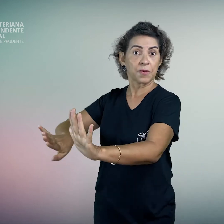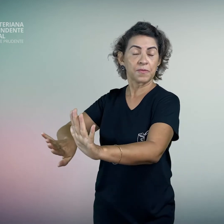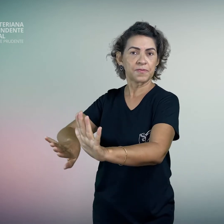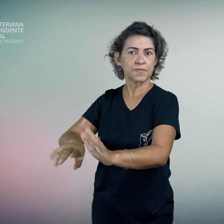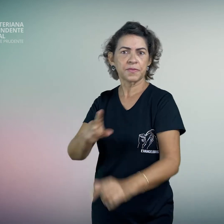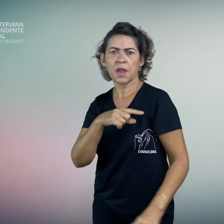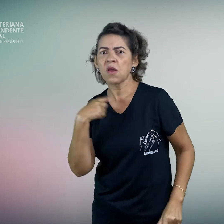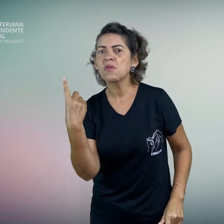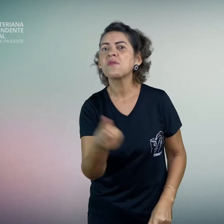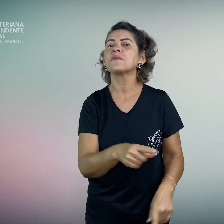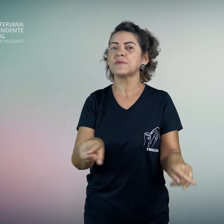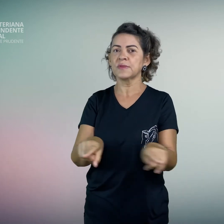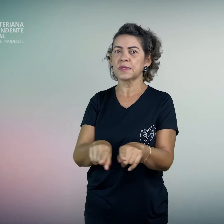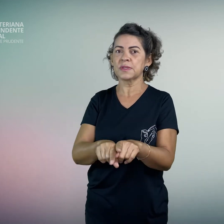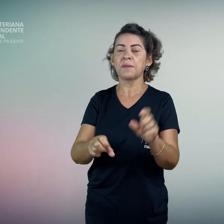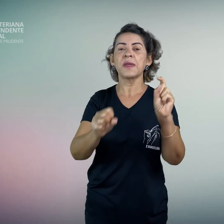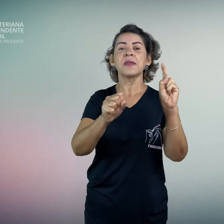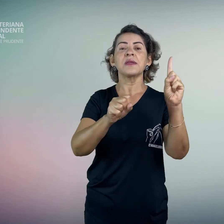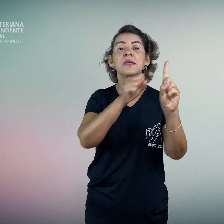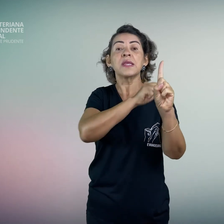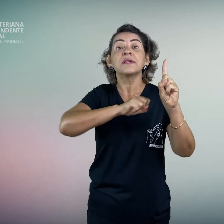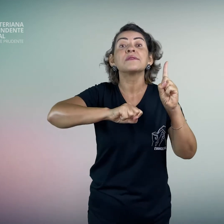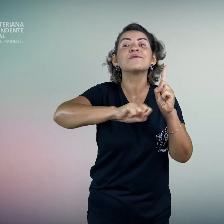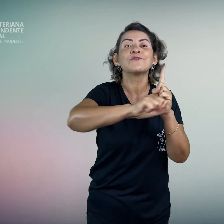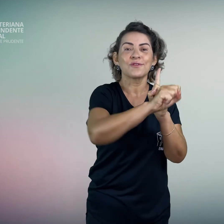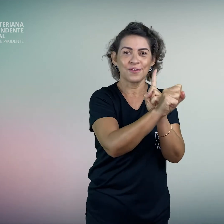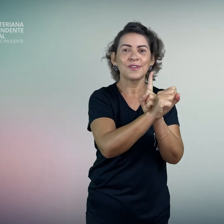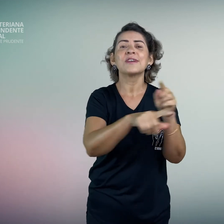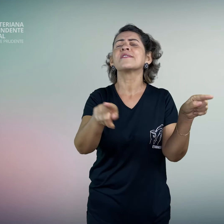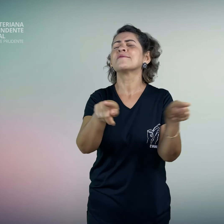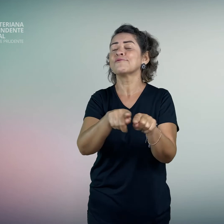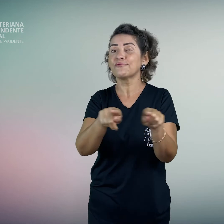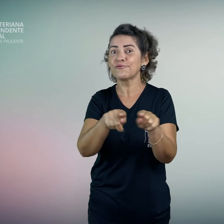Nossa sociedade moderna tem gerado muitos Jeftés.